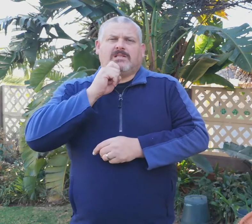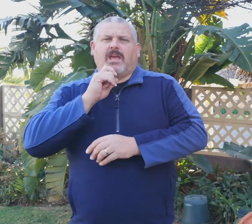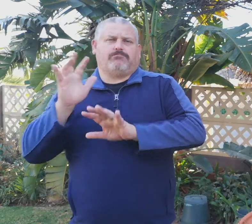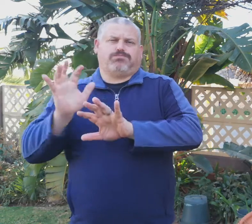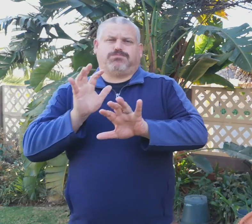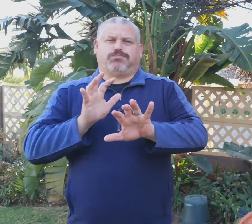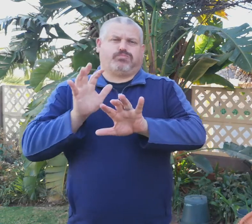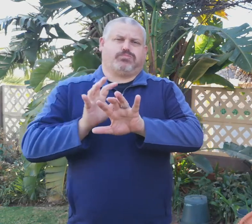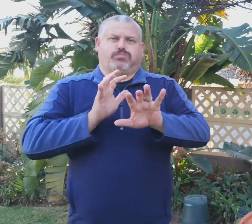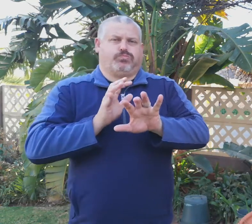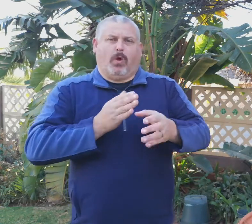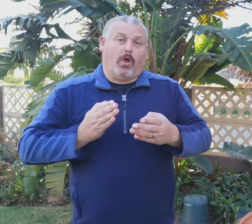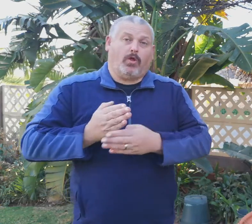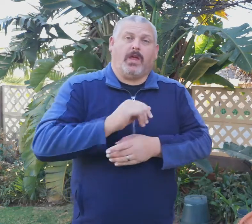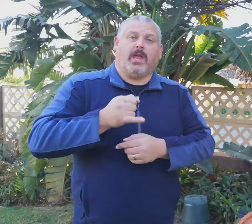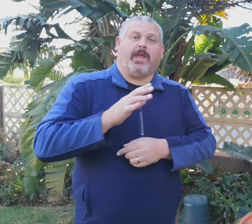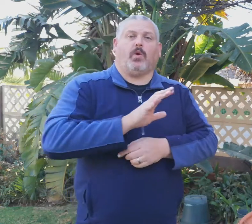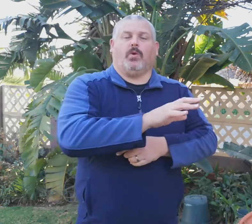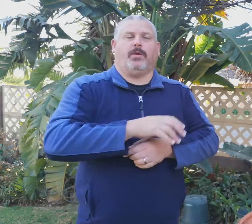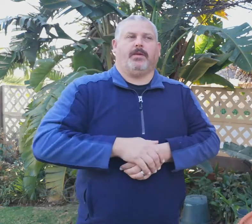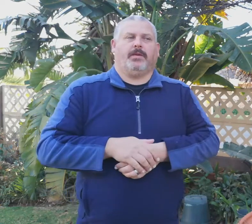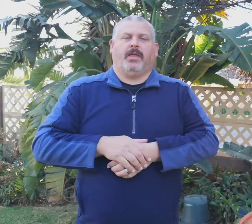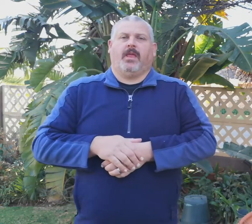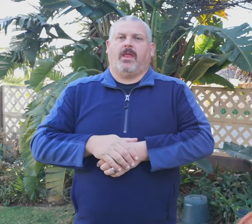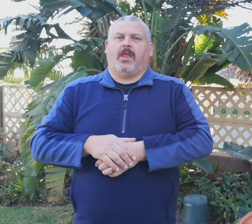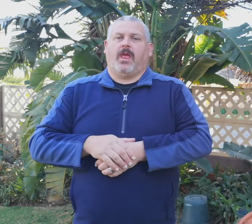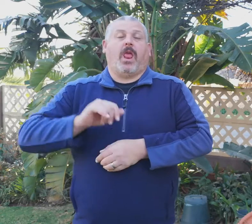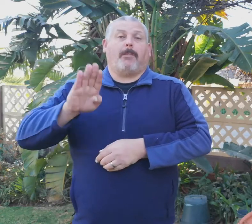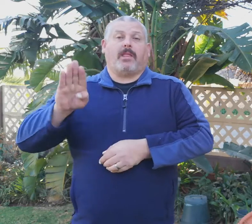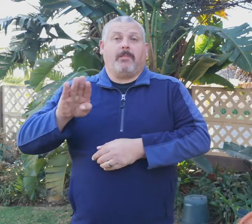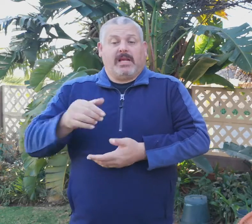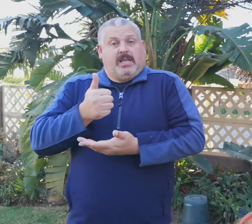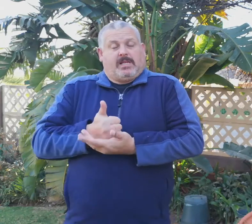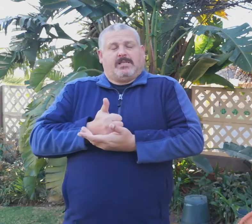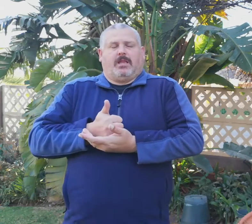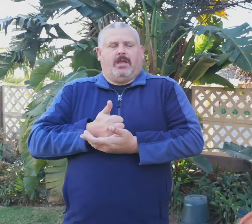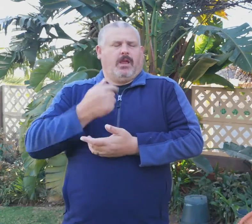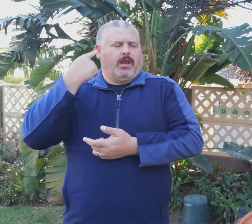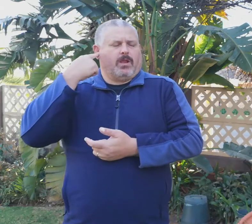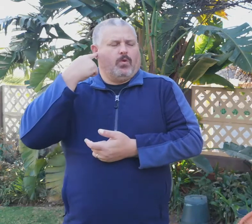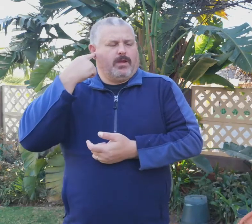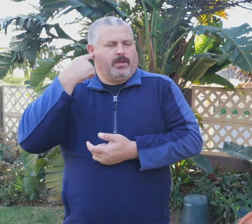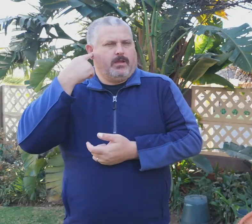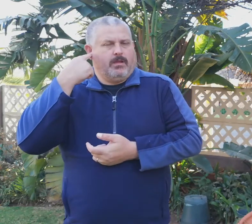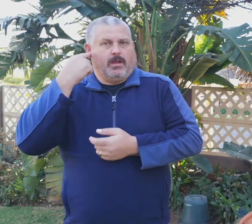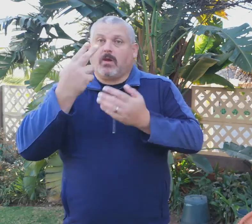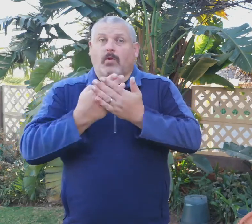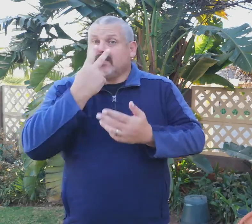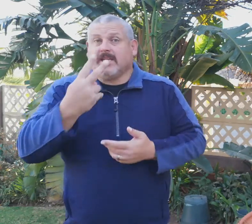Mense het deel Jericho. En Bartimeus het gesit met gehoor, kon nie sien